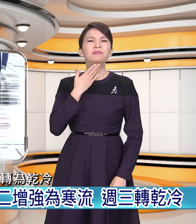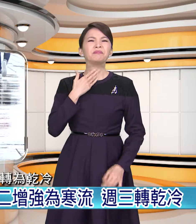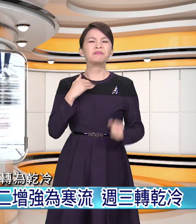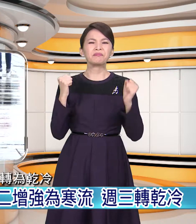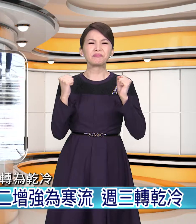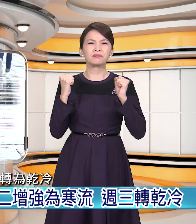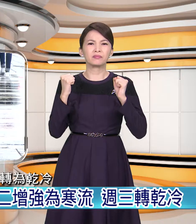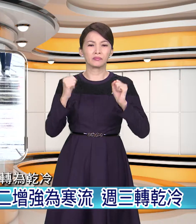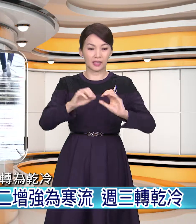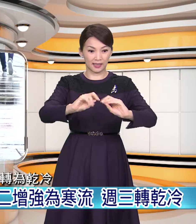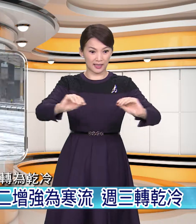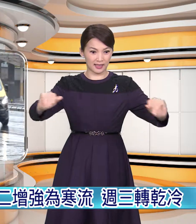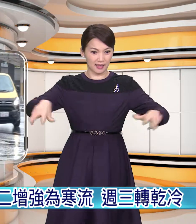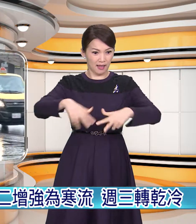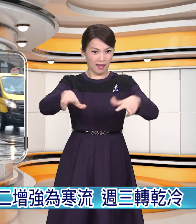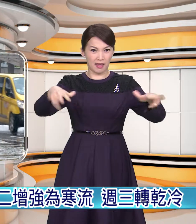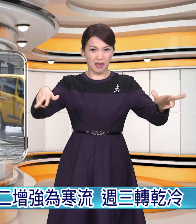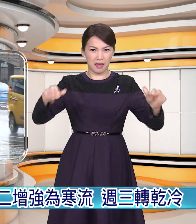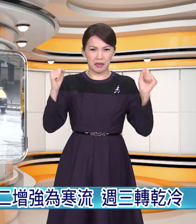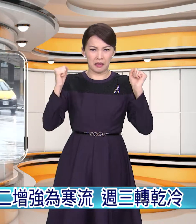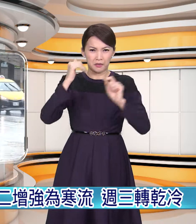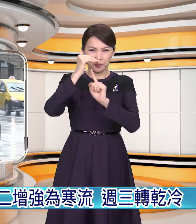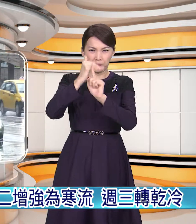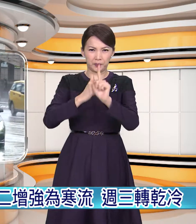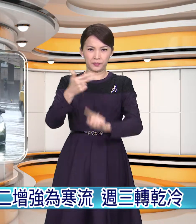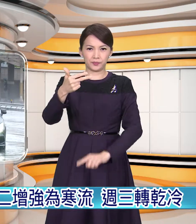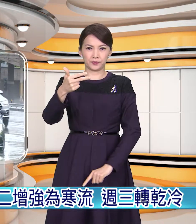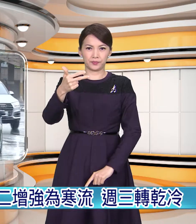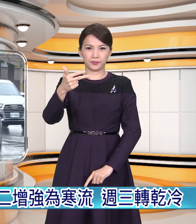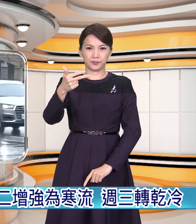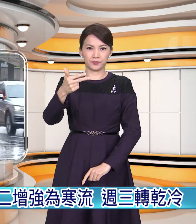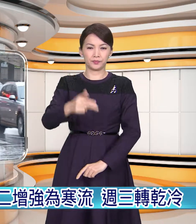干冷，空旷地区最低温将可能下探七度。